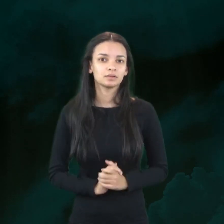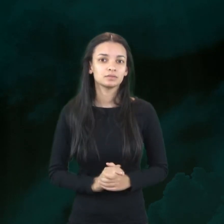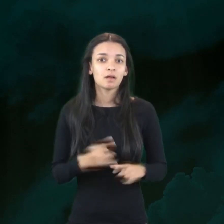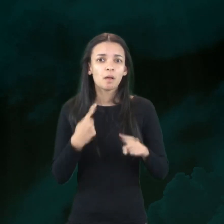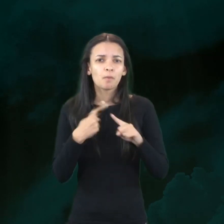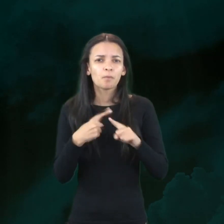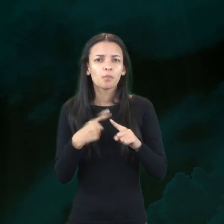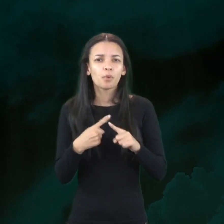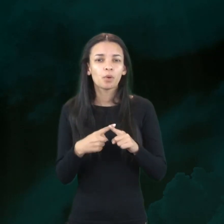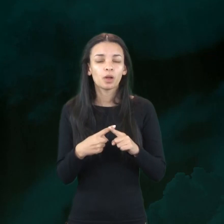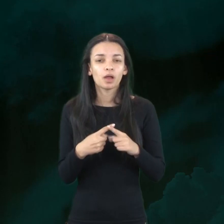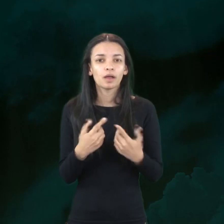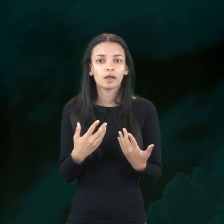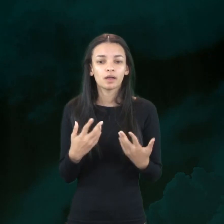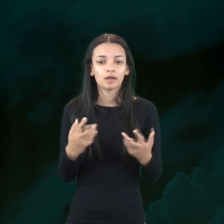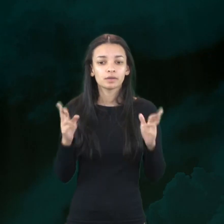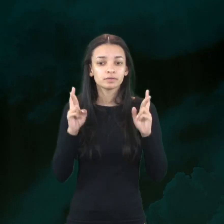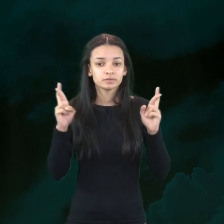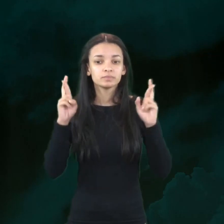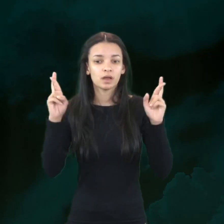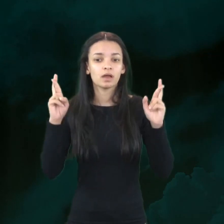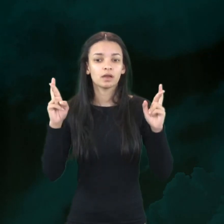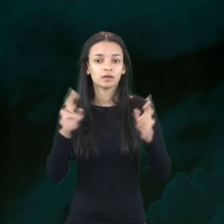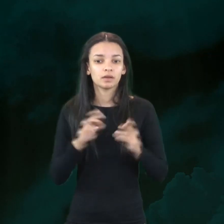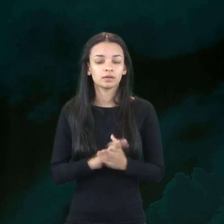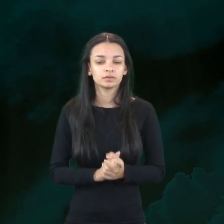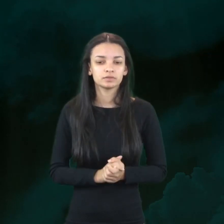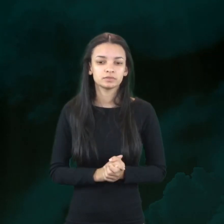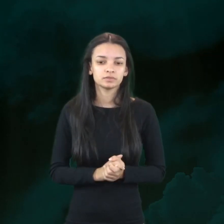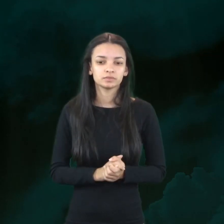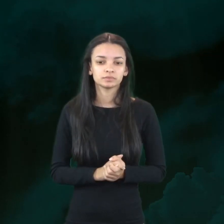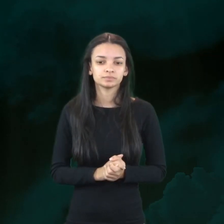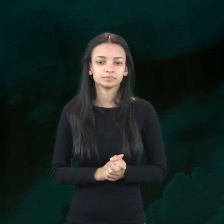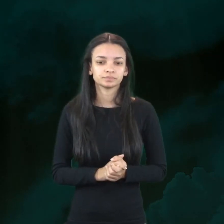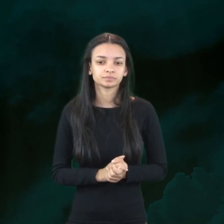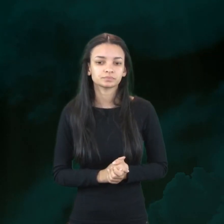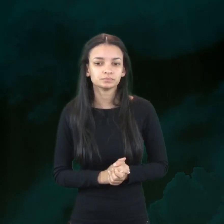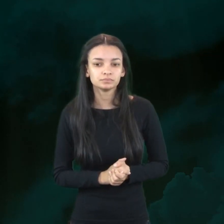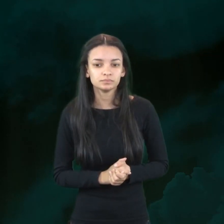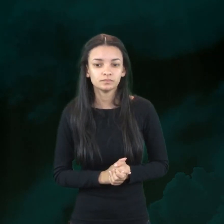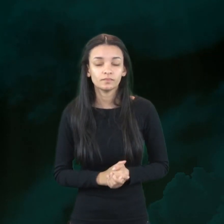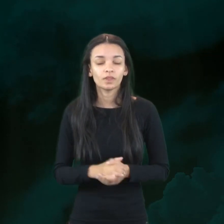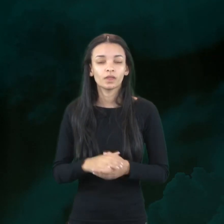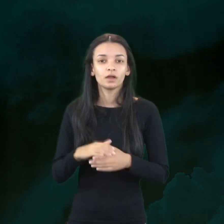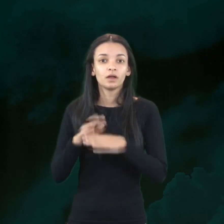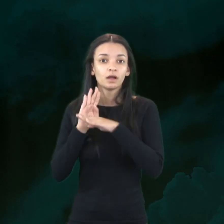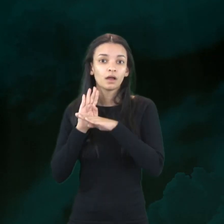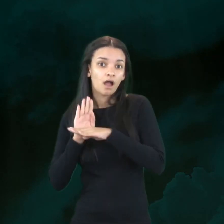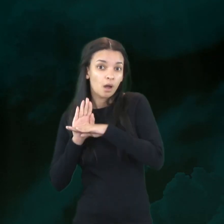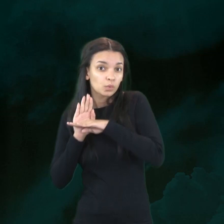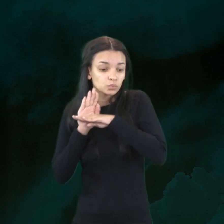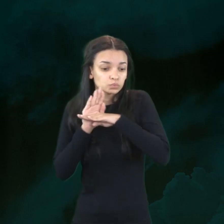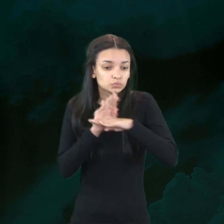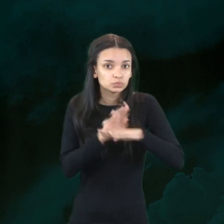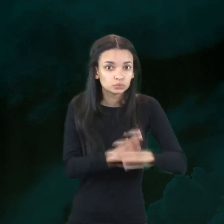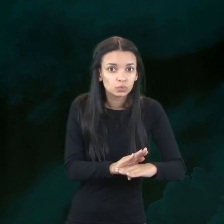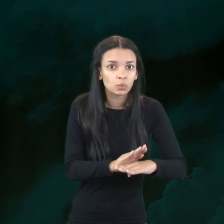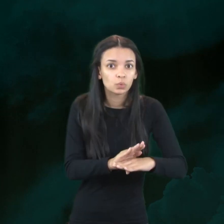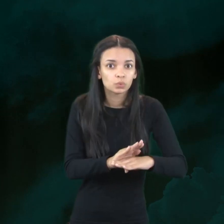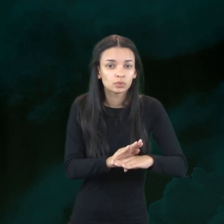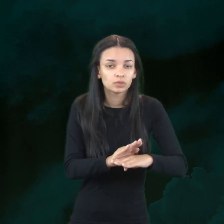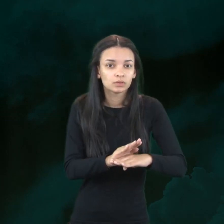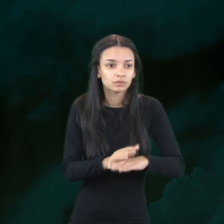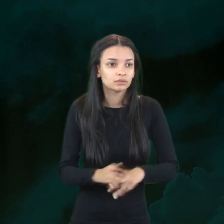também deu esse toque, essa ajuda para nós. A esperança é combustível, né, para a